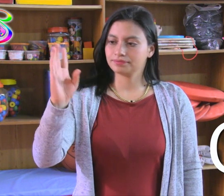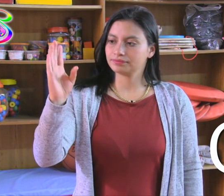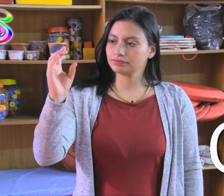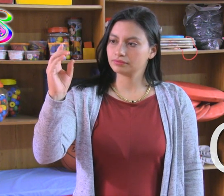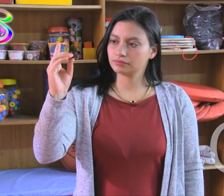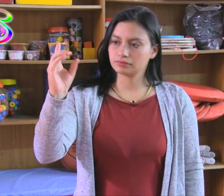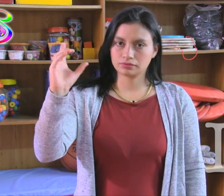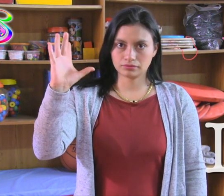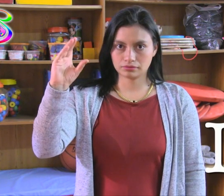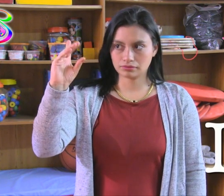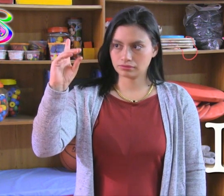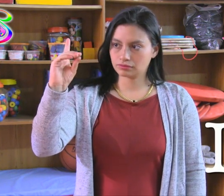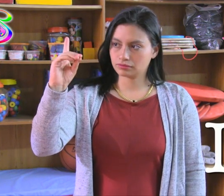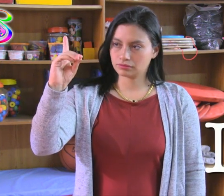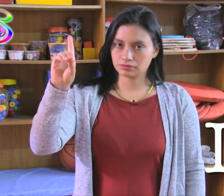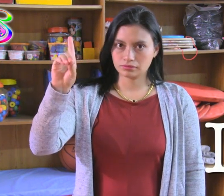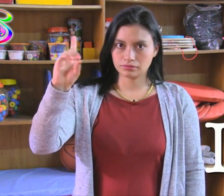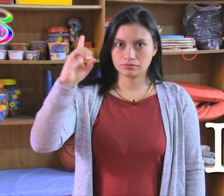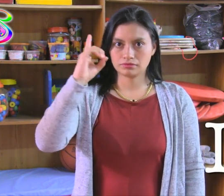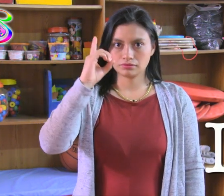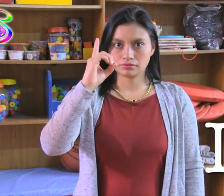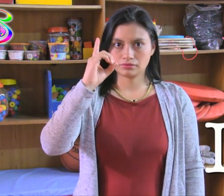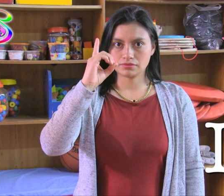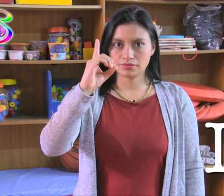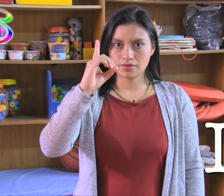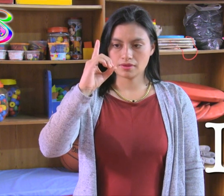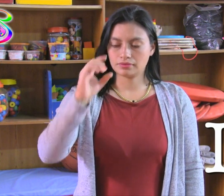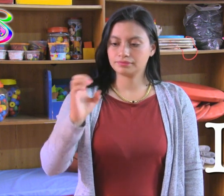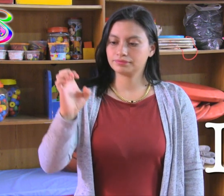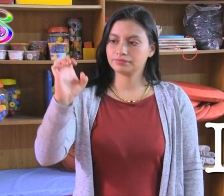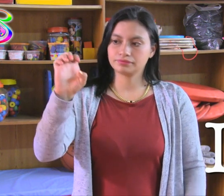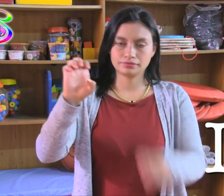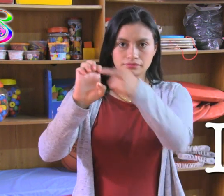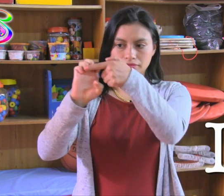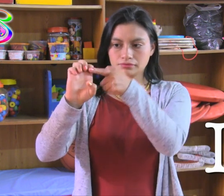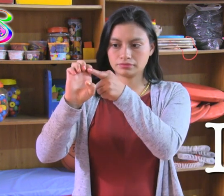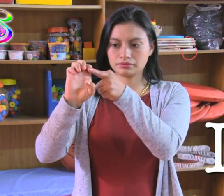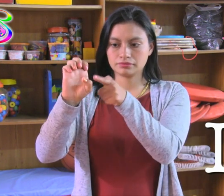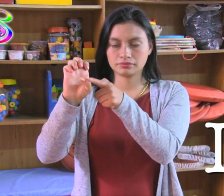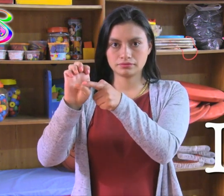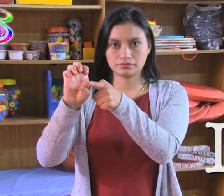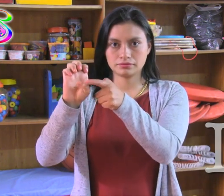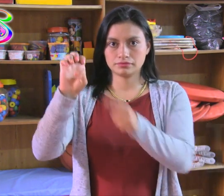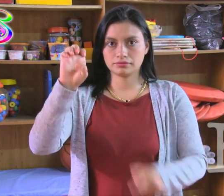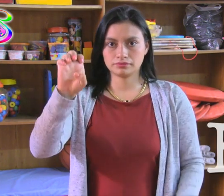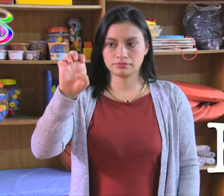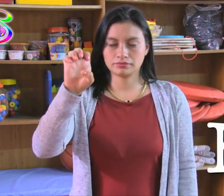de C. La letra D, único dedo arriba al índice, los demás forman un círculo. Letra E,